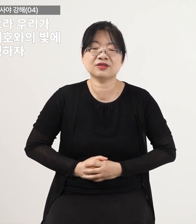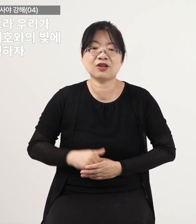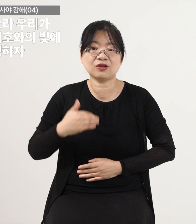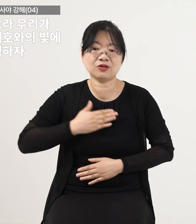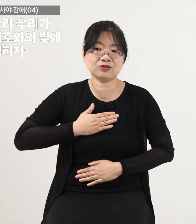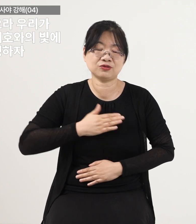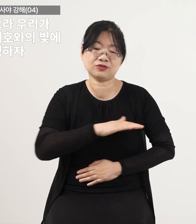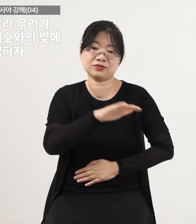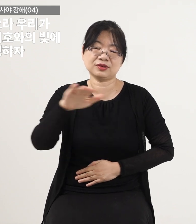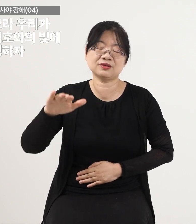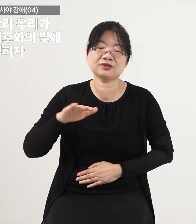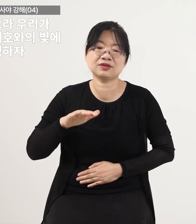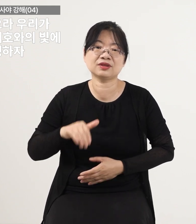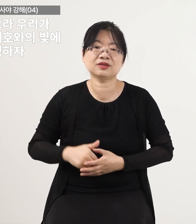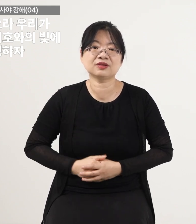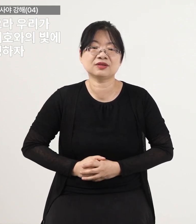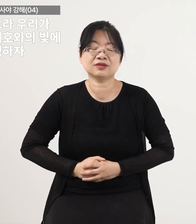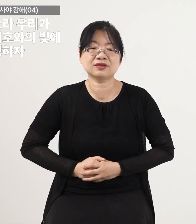우리가